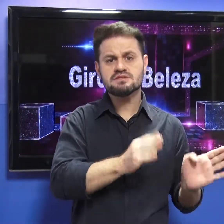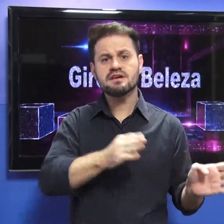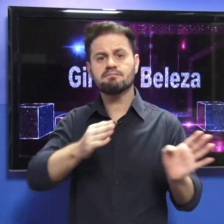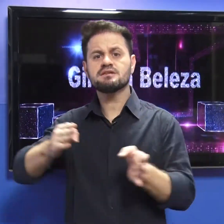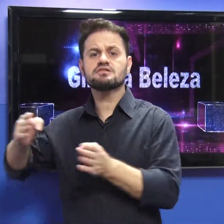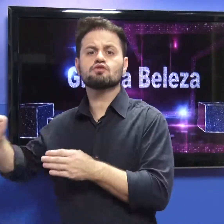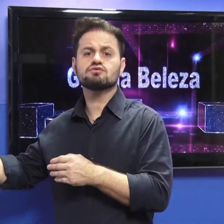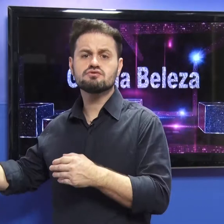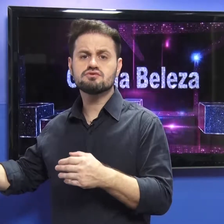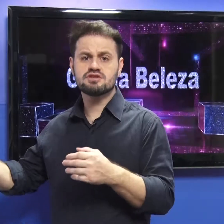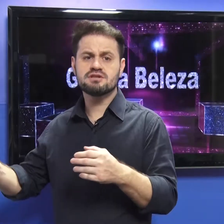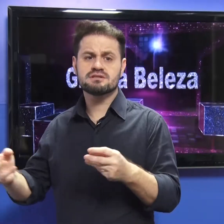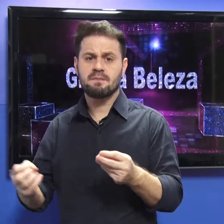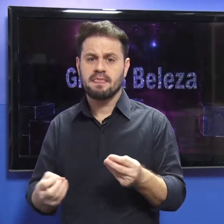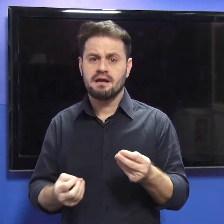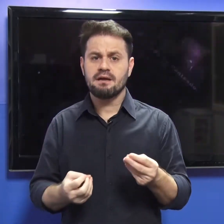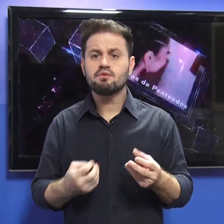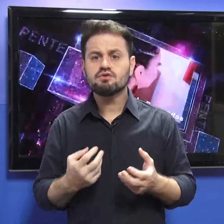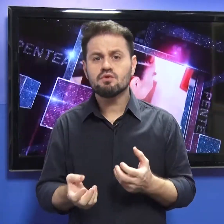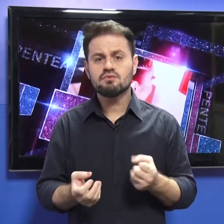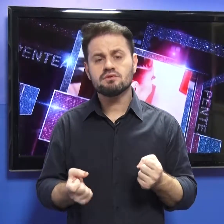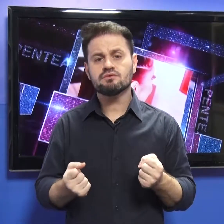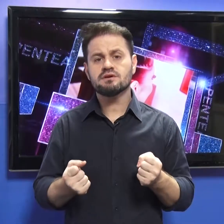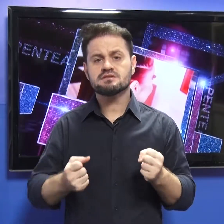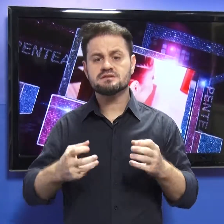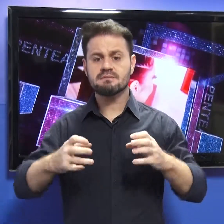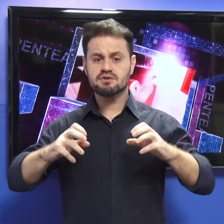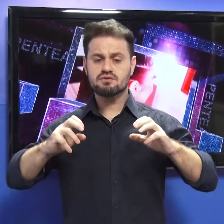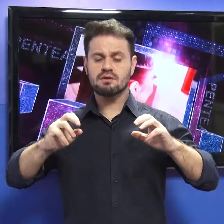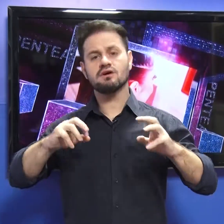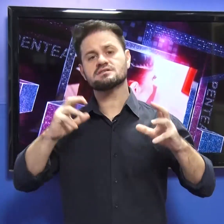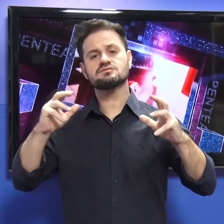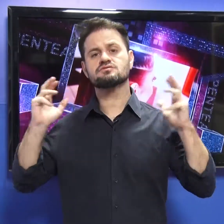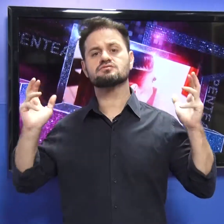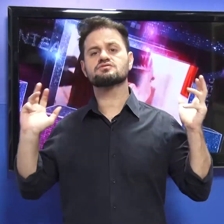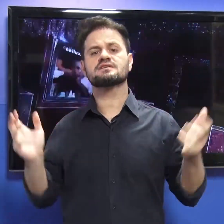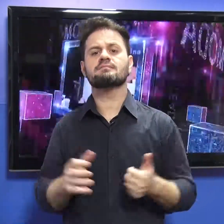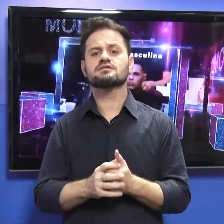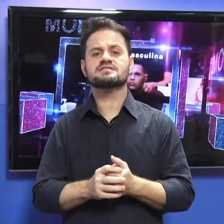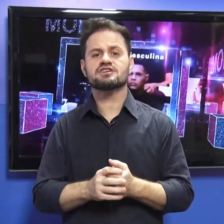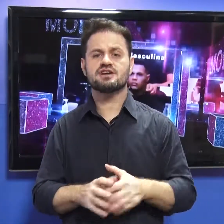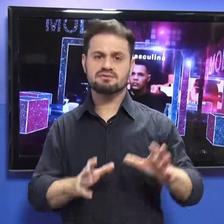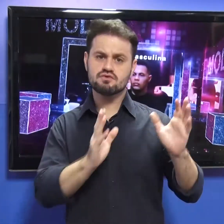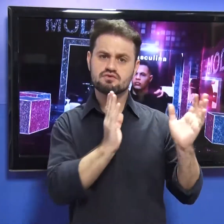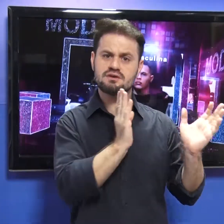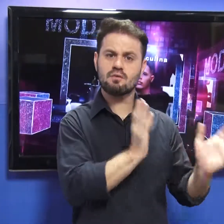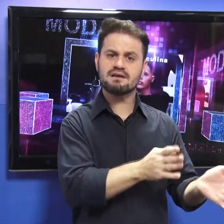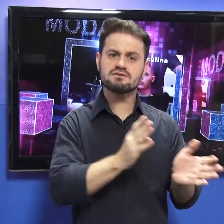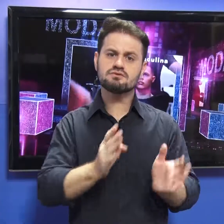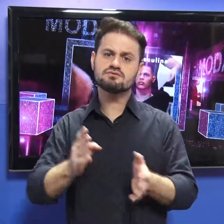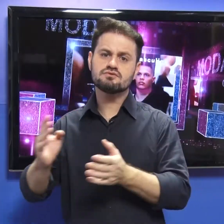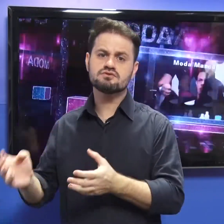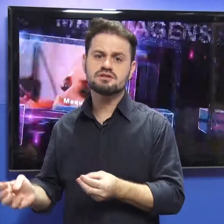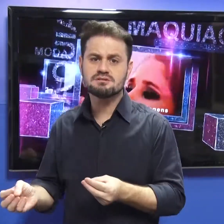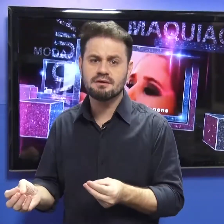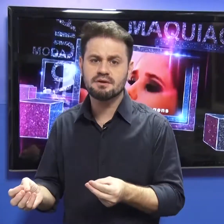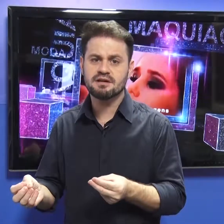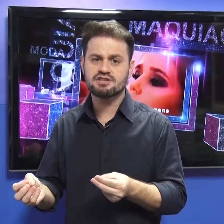se repita em todos os dias é muito comum eu ver às vezes a pessoa gosta dos cabelos cacheados usa quase todos os dias o cabelo cacheado